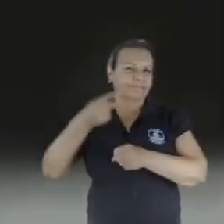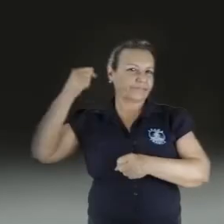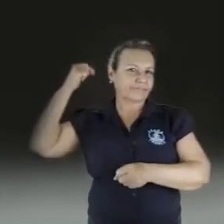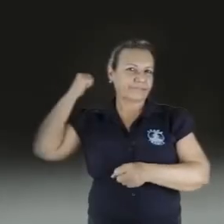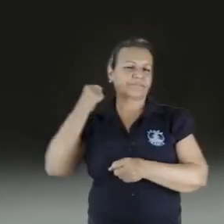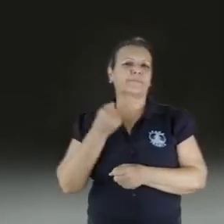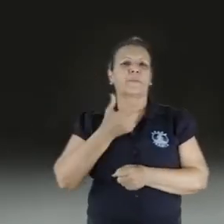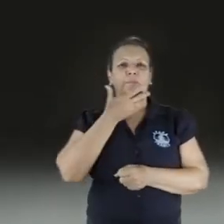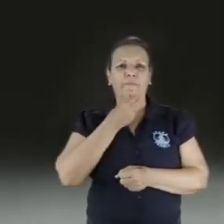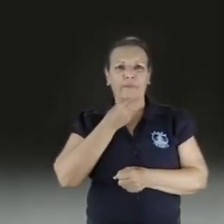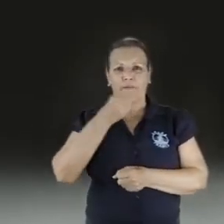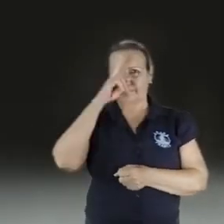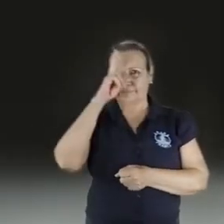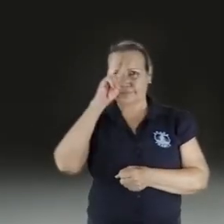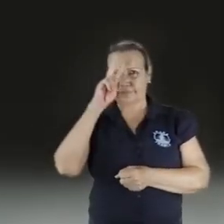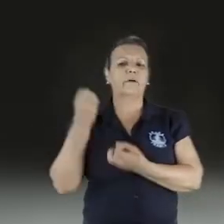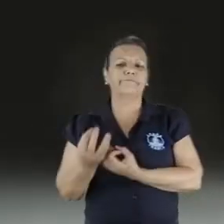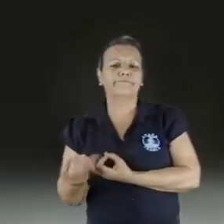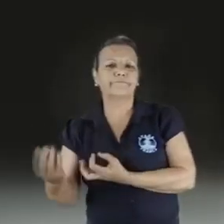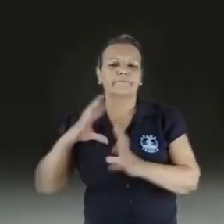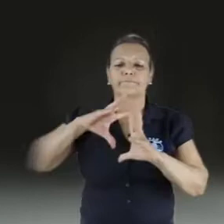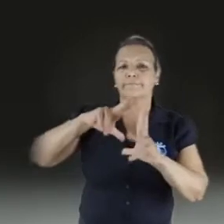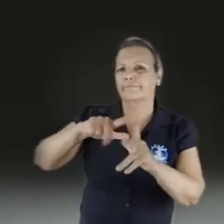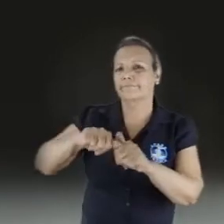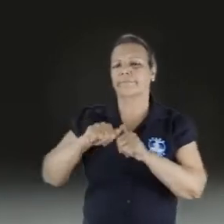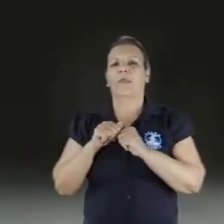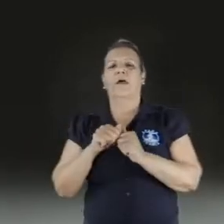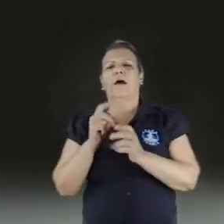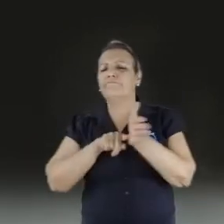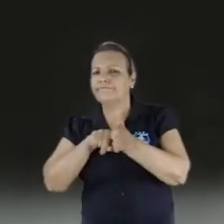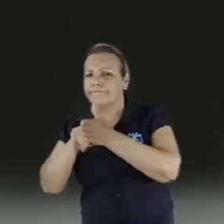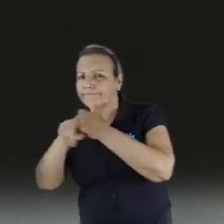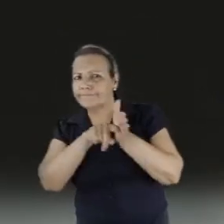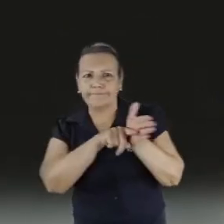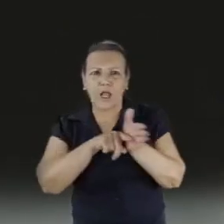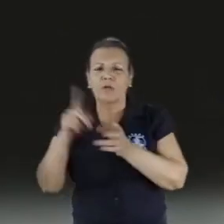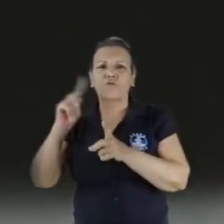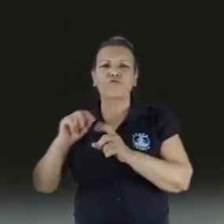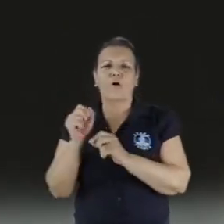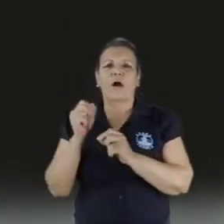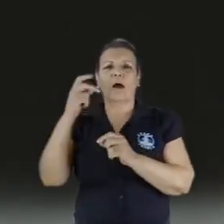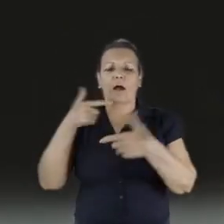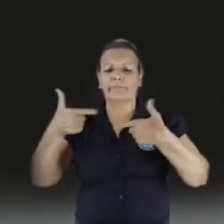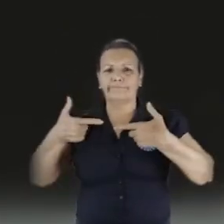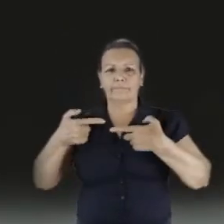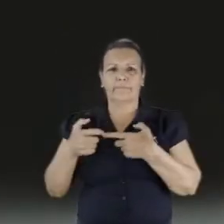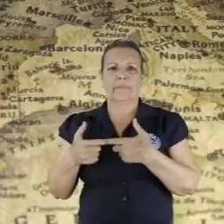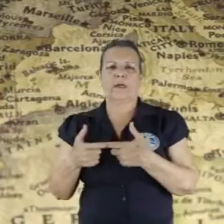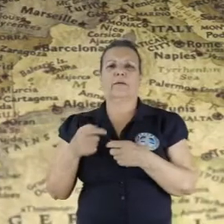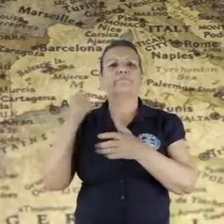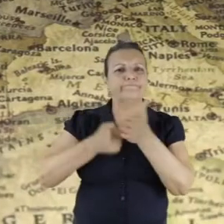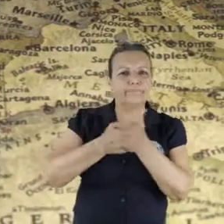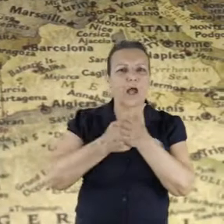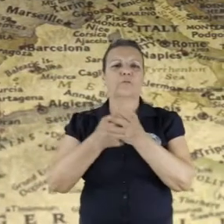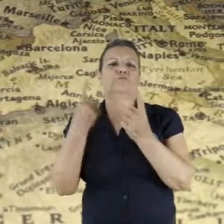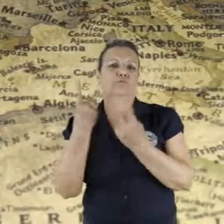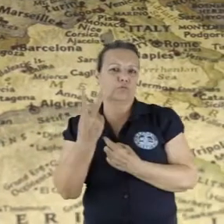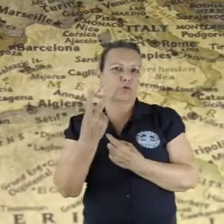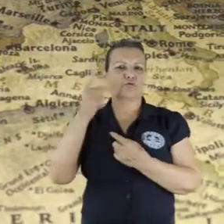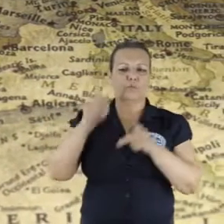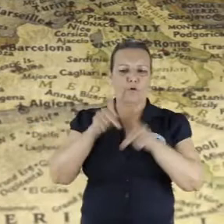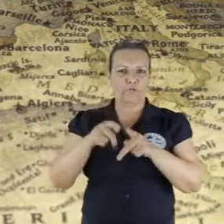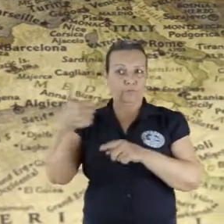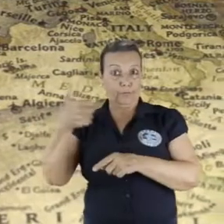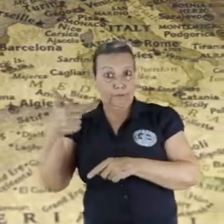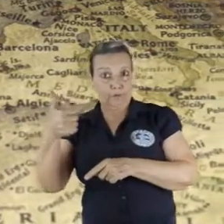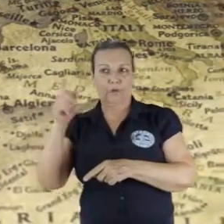Há milhares de anos, o historiador grego Heródoto se propôs a viajar pelo continente, a fim de descrever não só